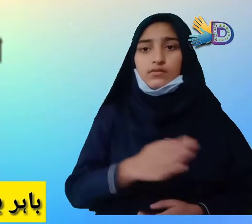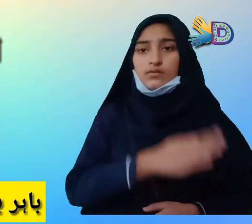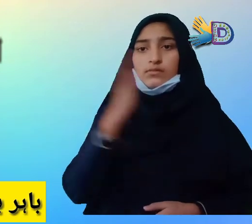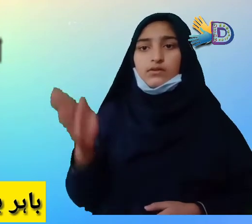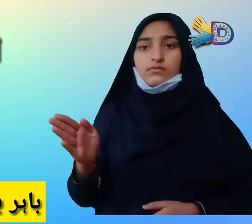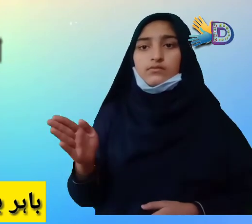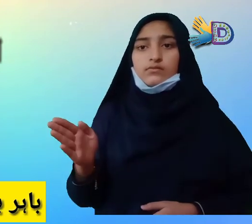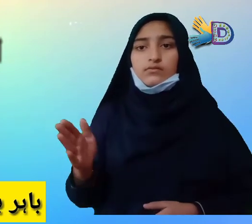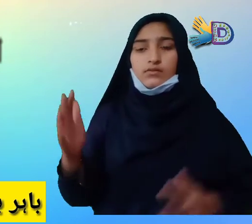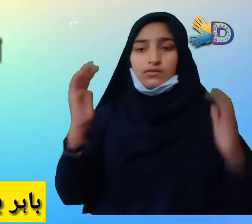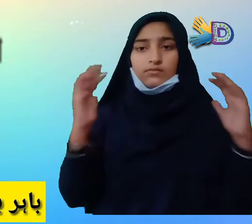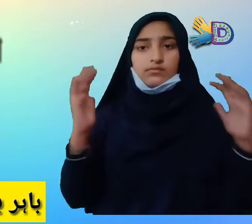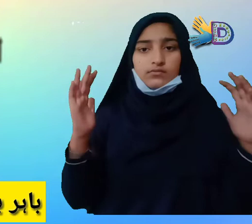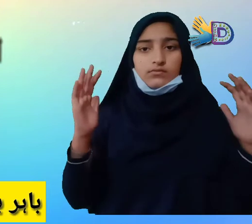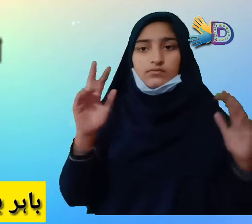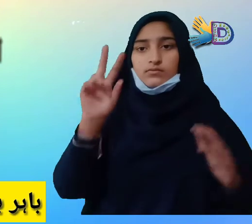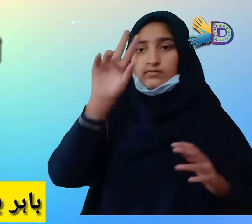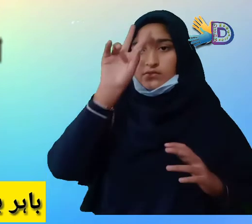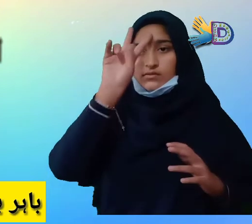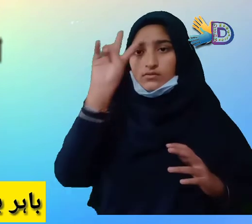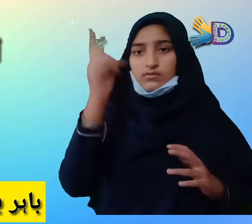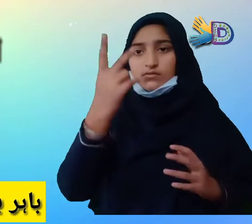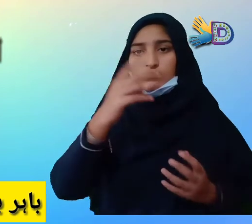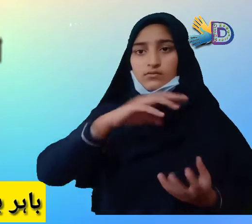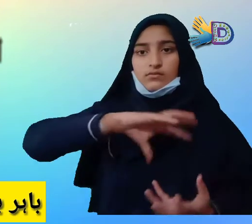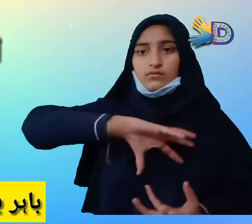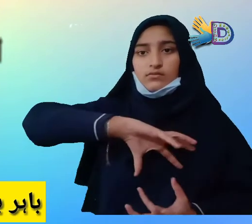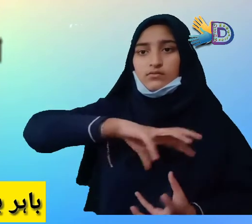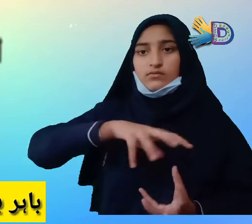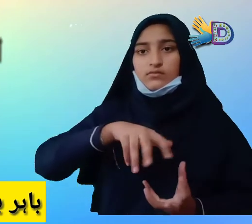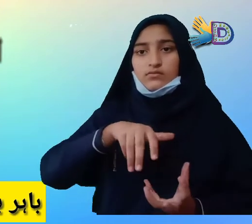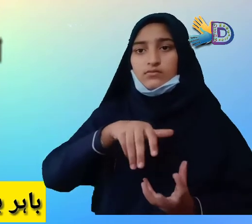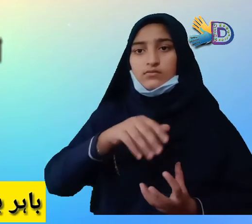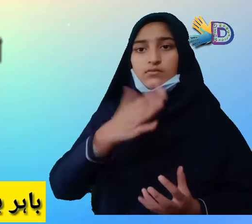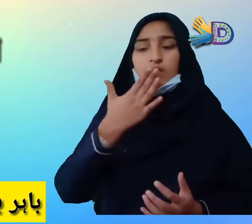बाहर बहुत अफरा तफरी है।